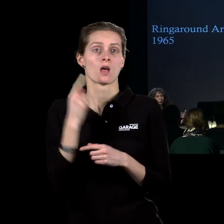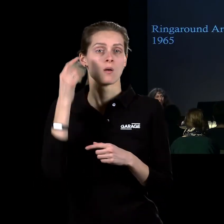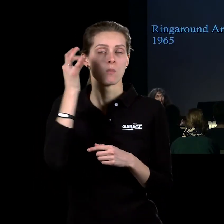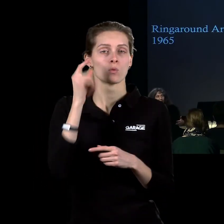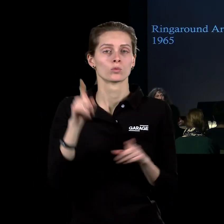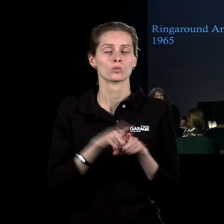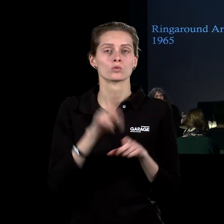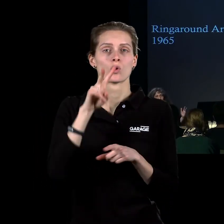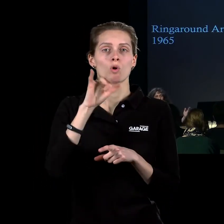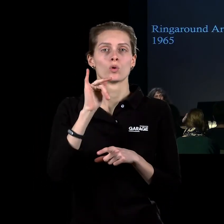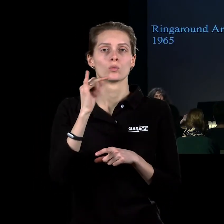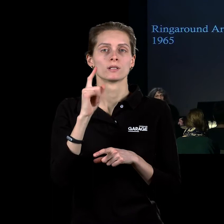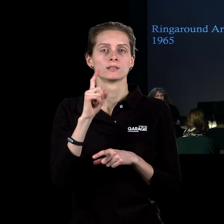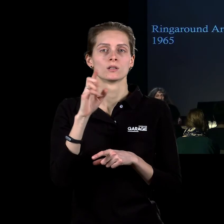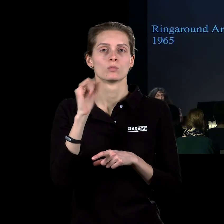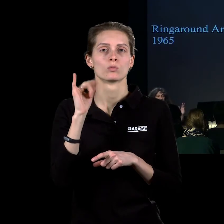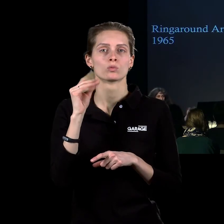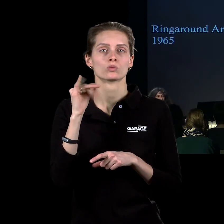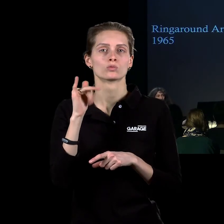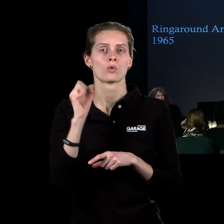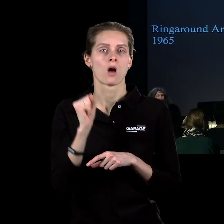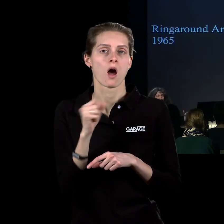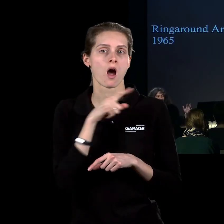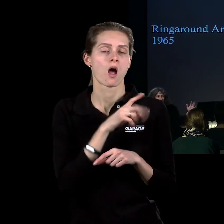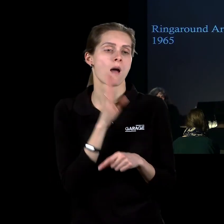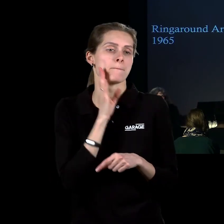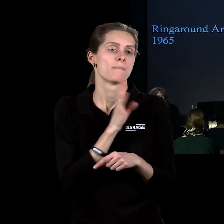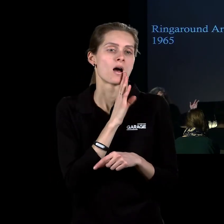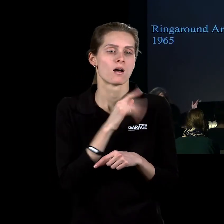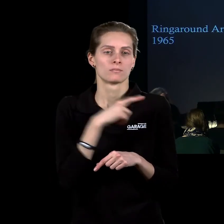ее работой с текстилем, с ее мифом о матери-паучихе,